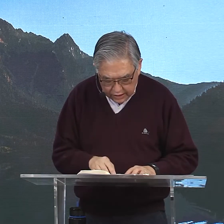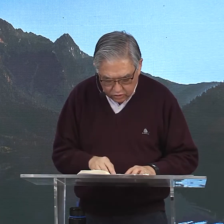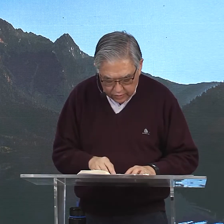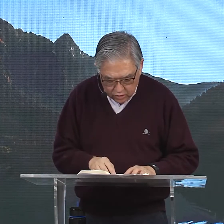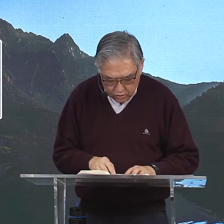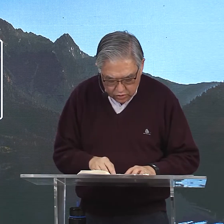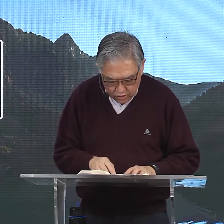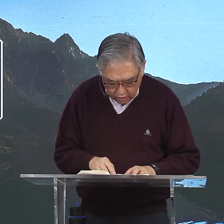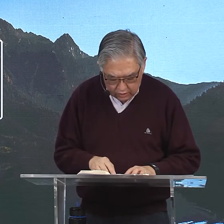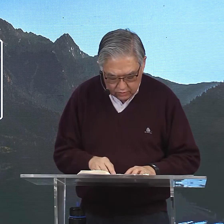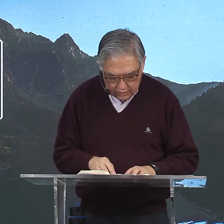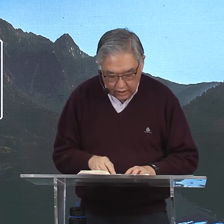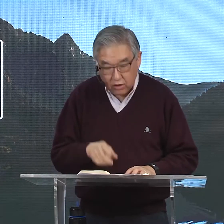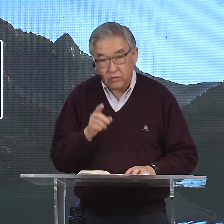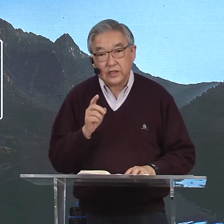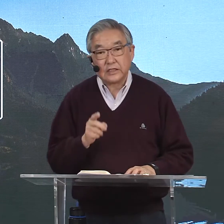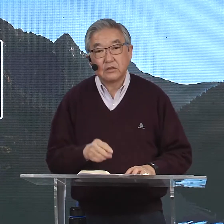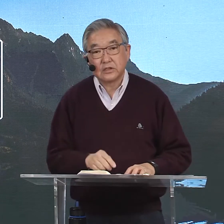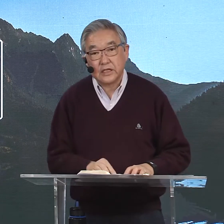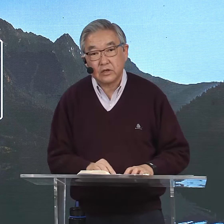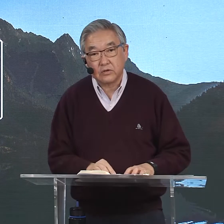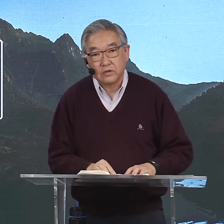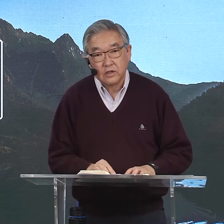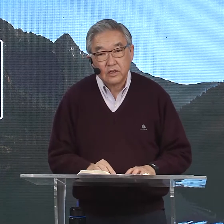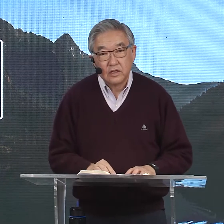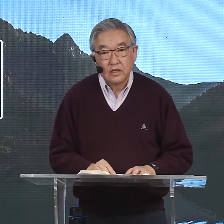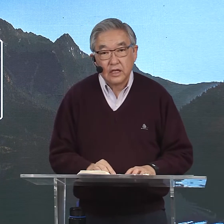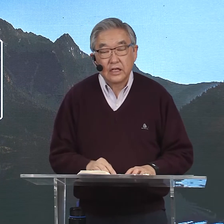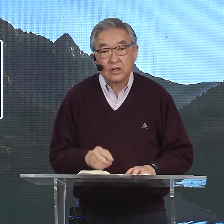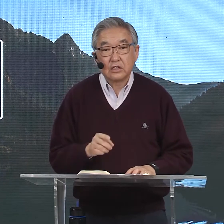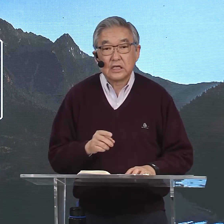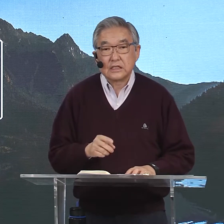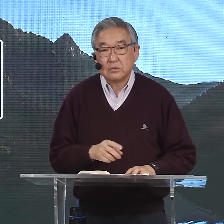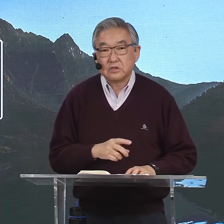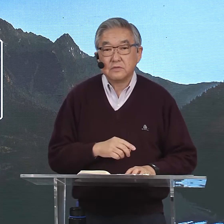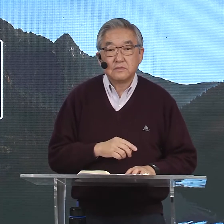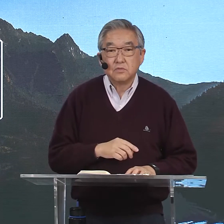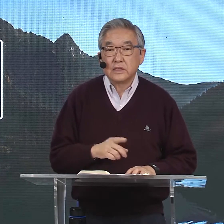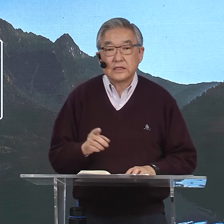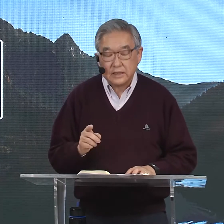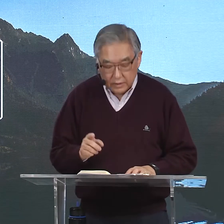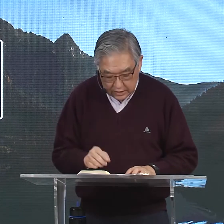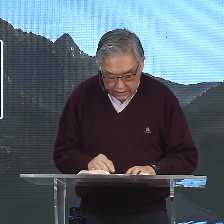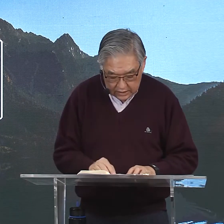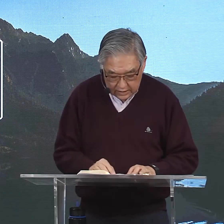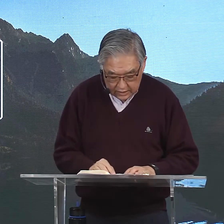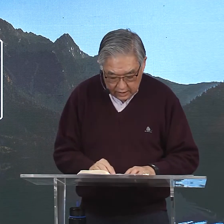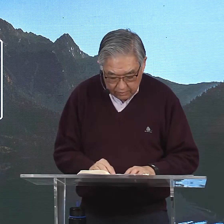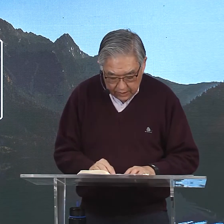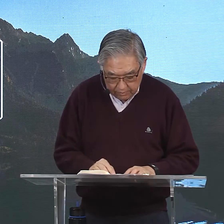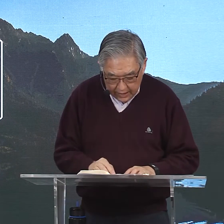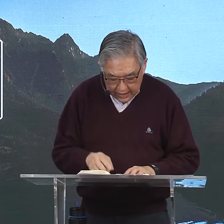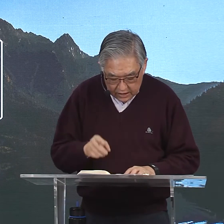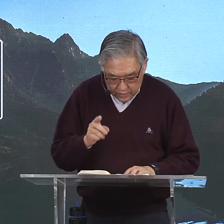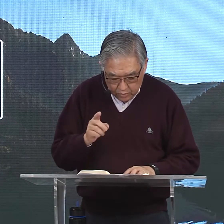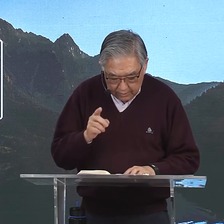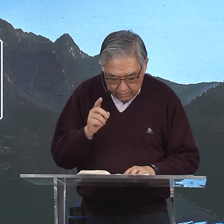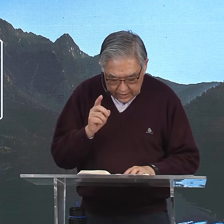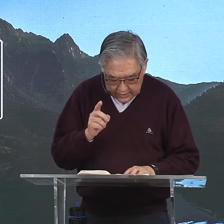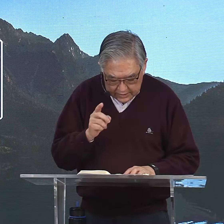eo teu cajado me consolam agora o versículo 5 em que nós gastamos muita semana